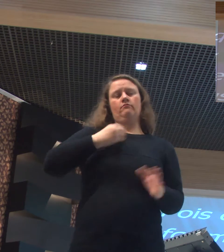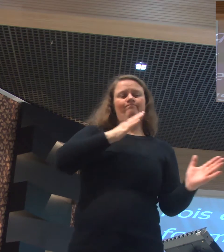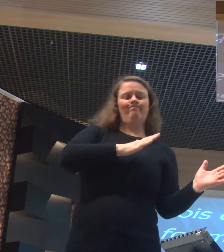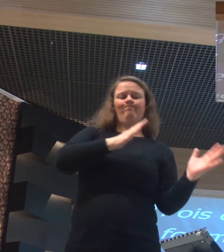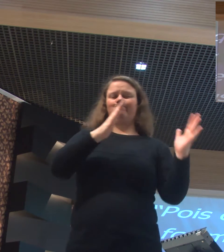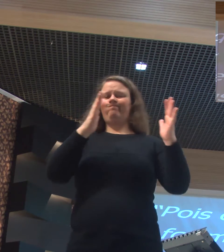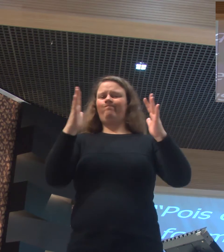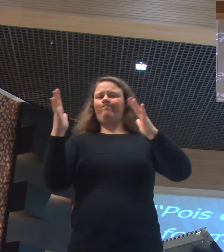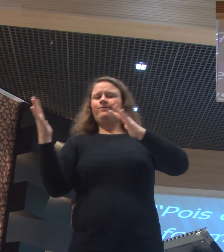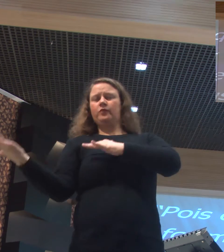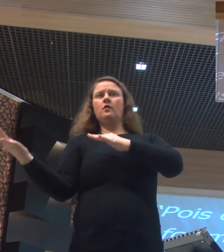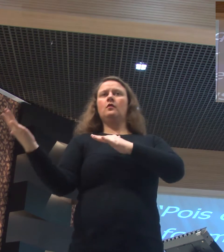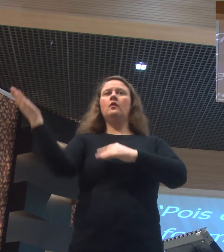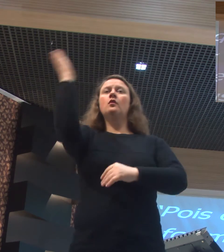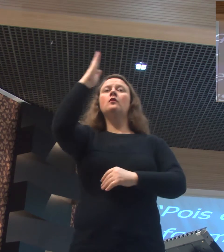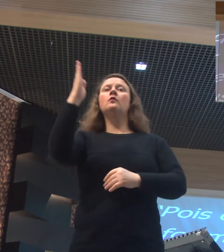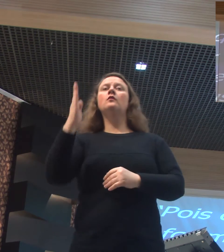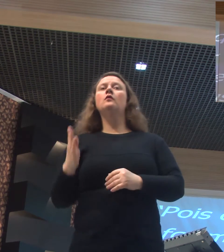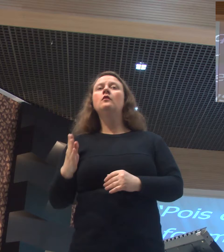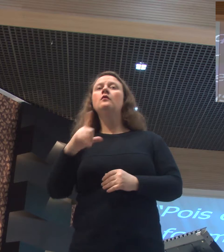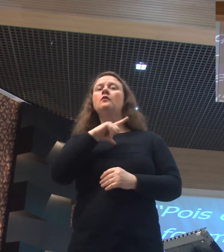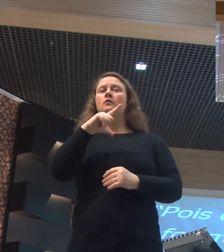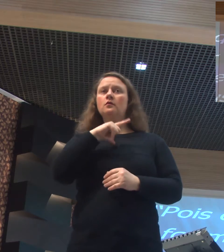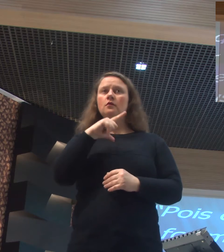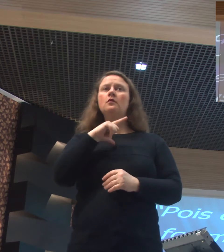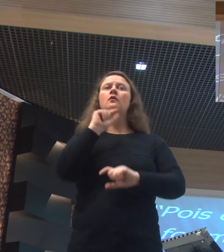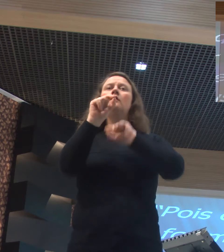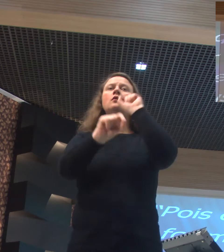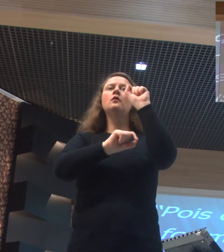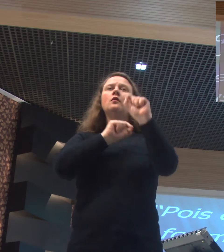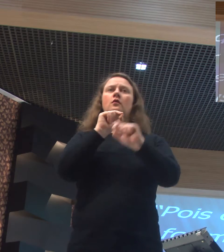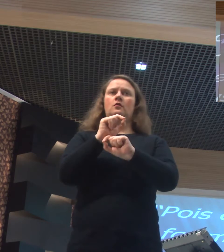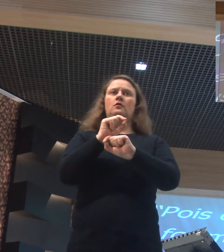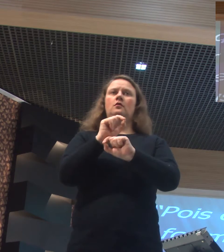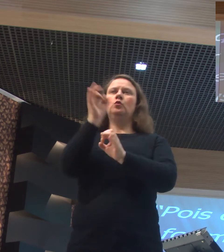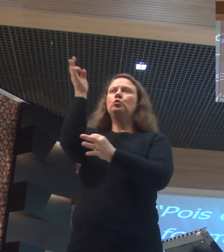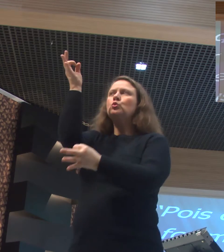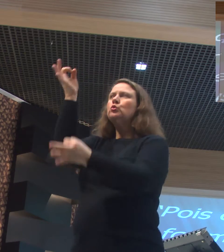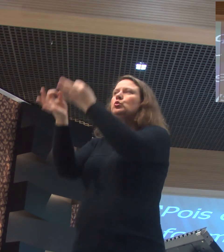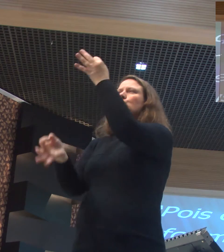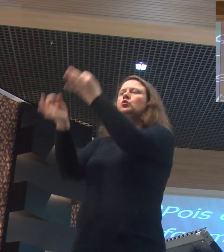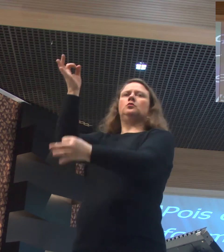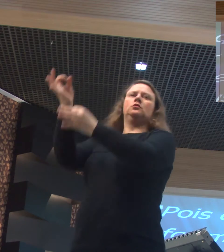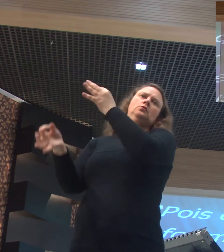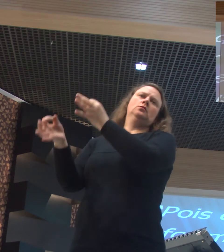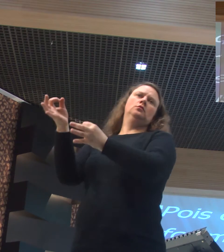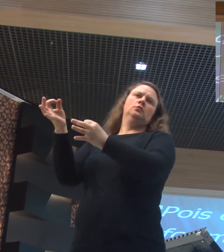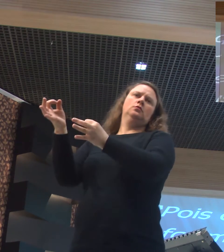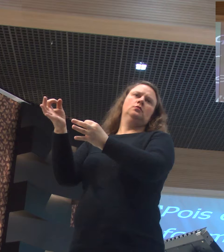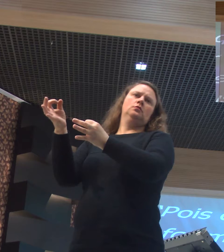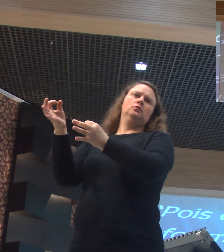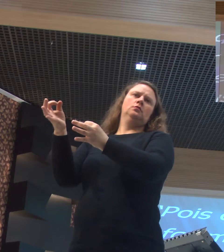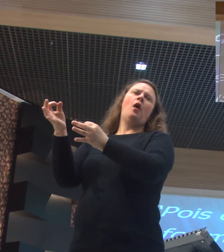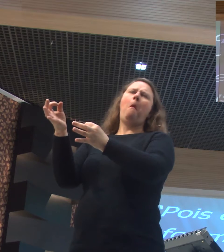país que a gente está vendo que tem uma movimentação de justiça como